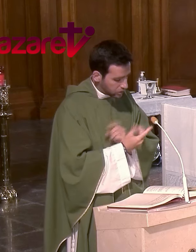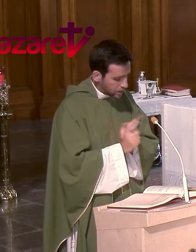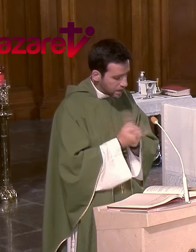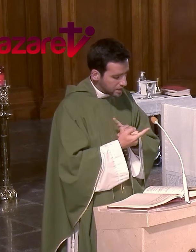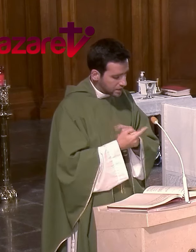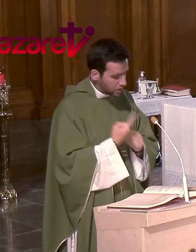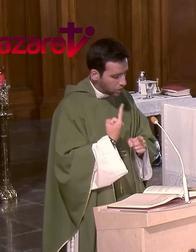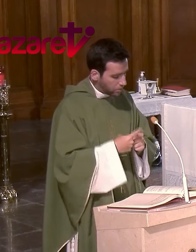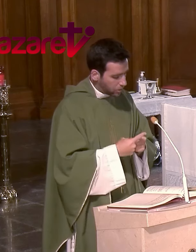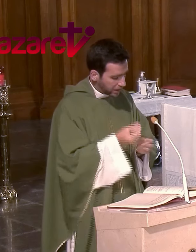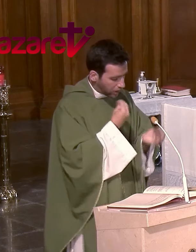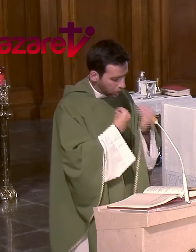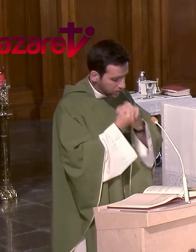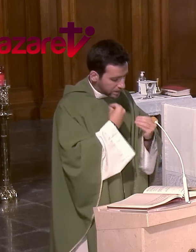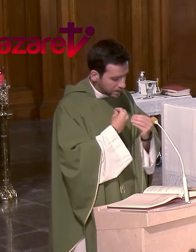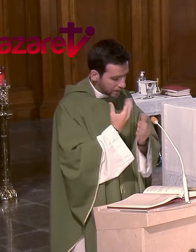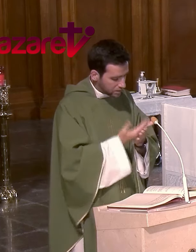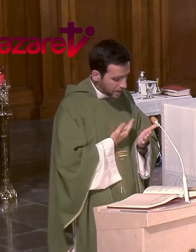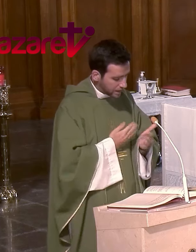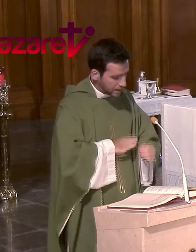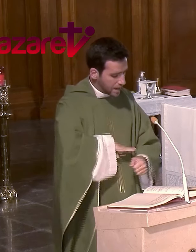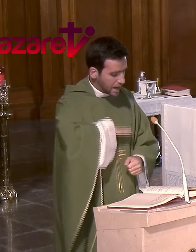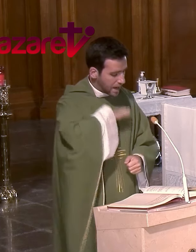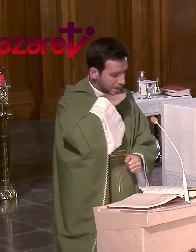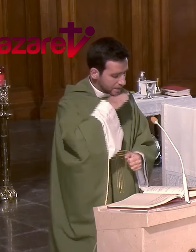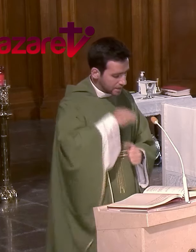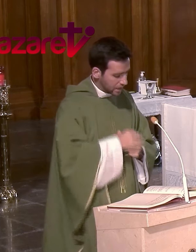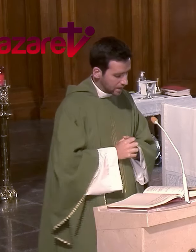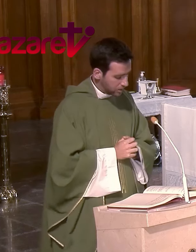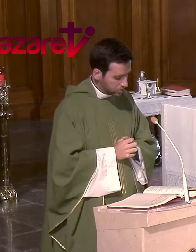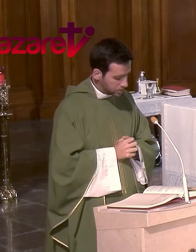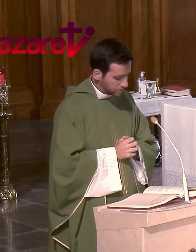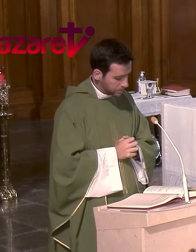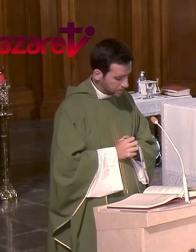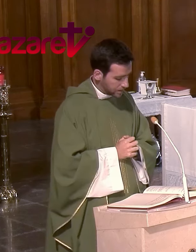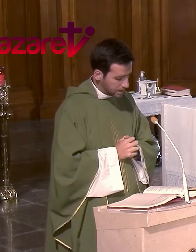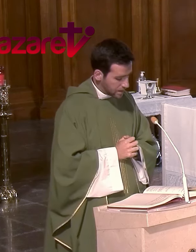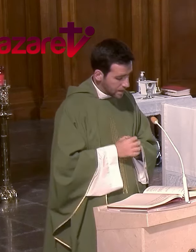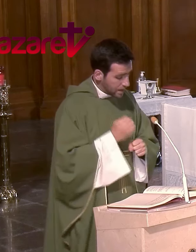signos, sino porque comisteis pan hasta saciaros.